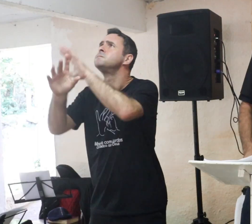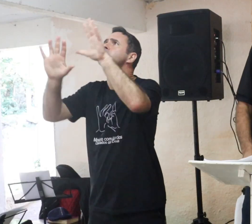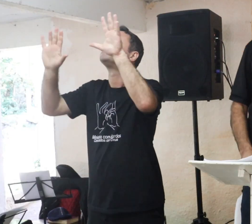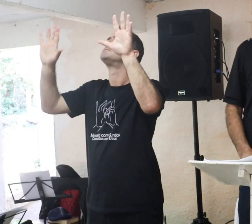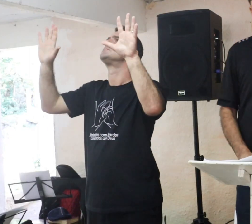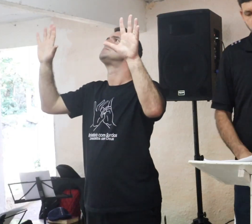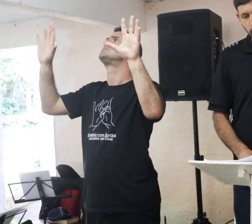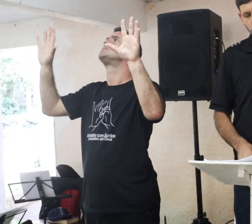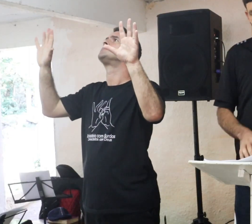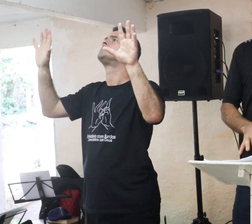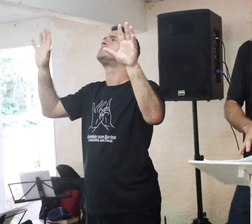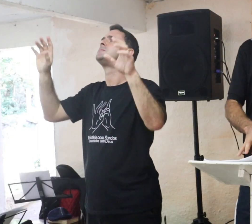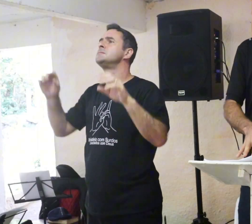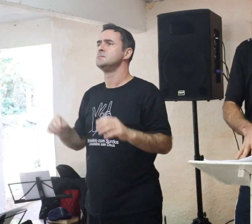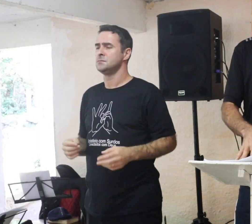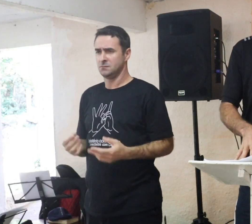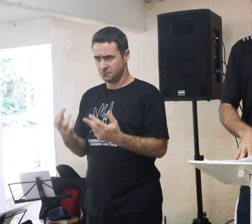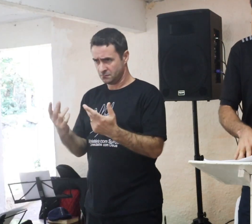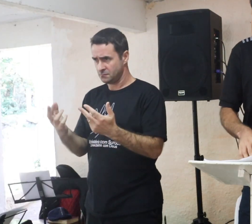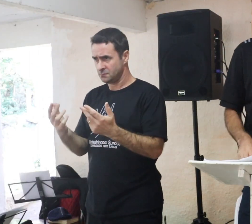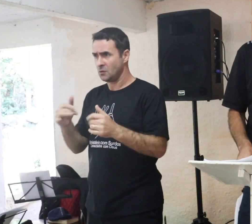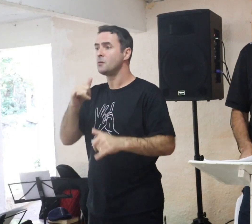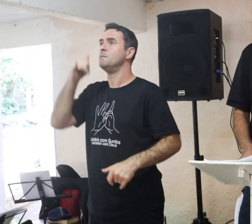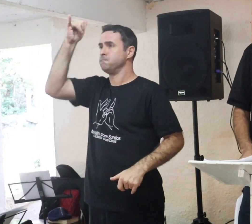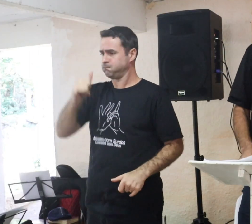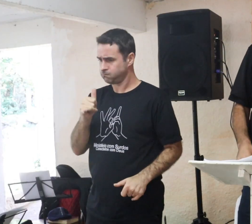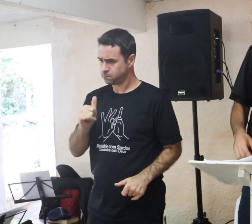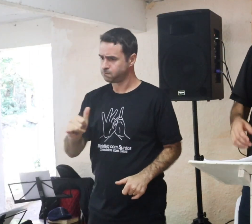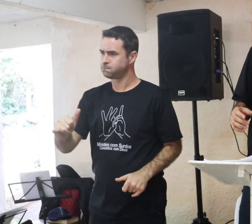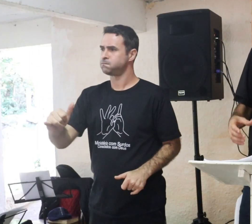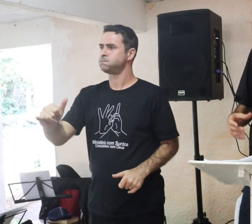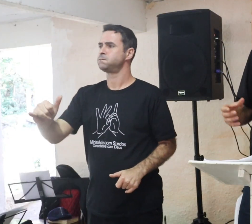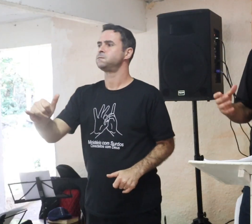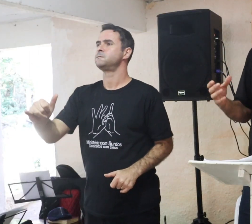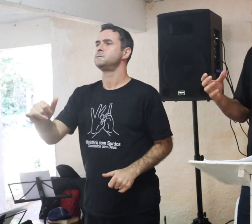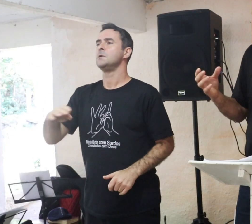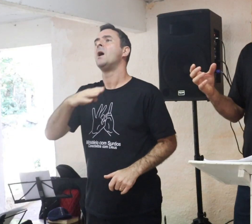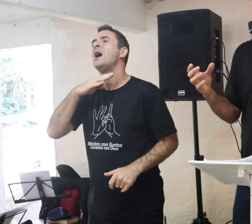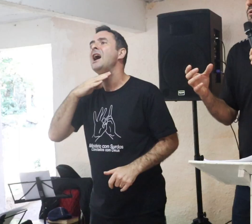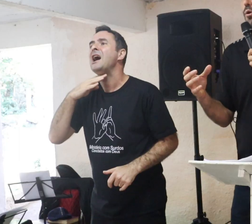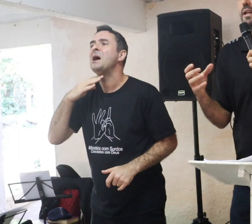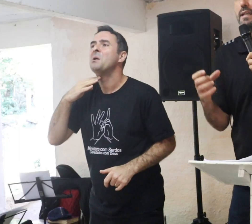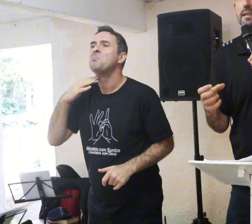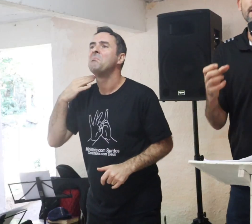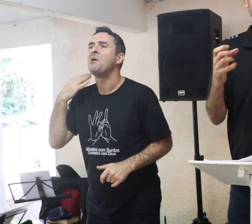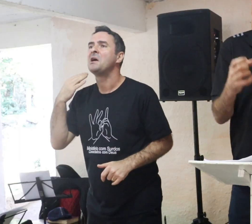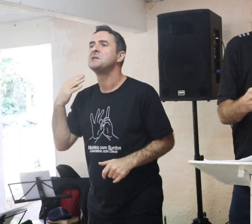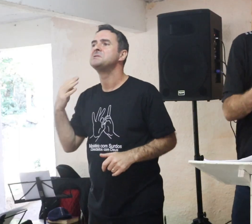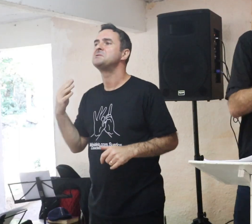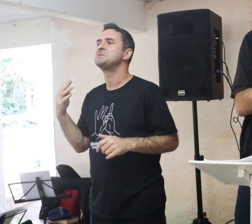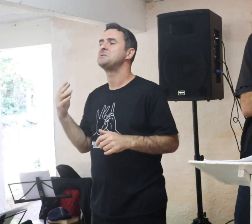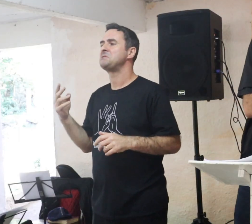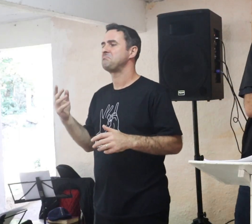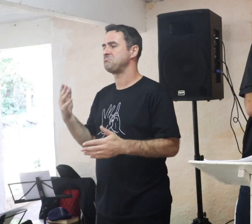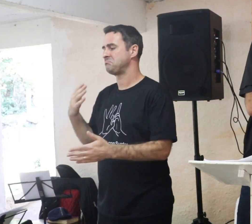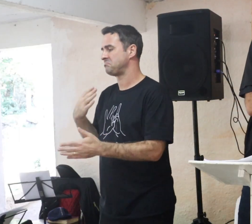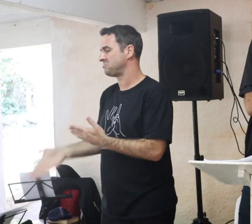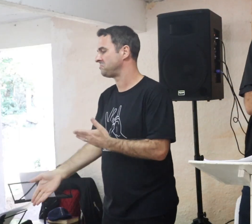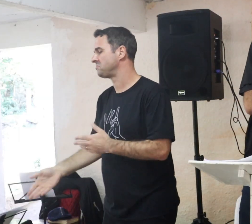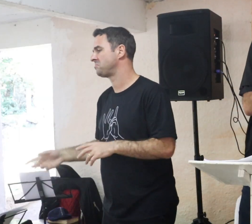glorificado, segundo o que foi profetizado, a morte será engolida pela